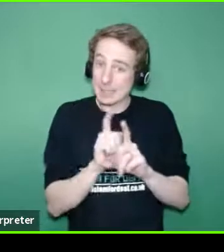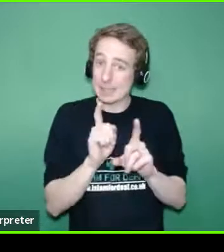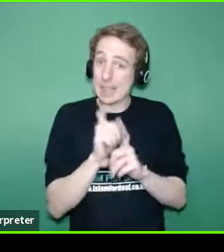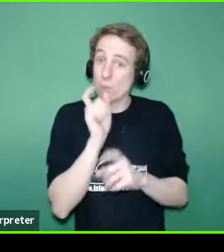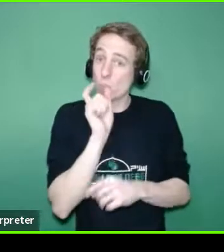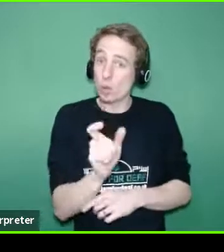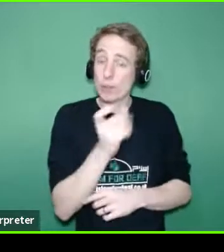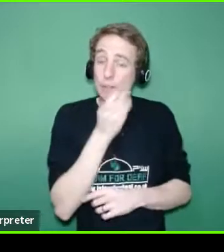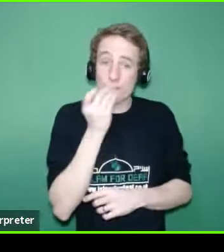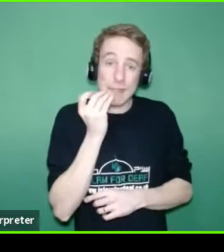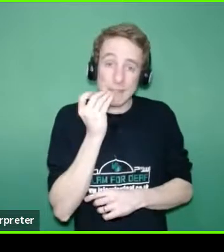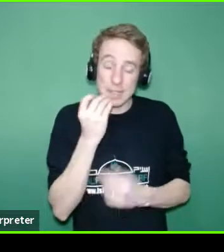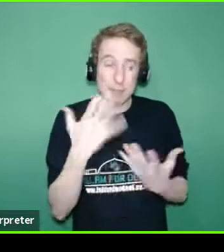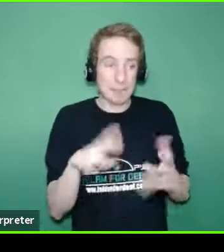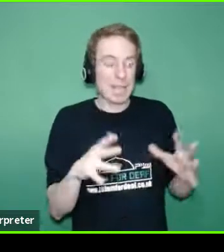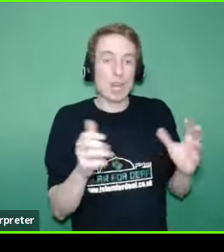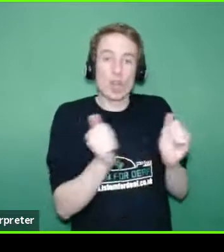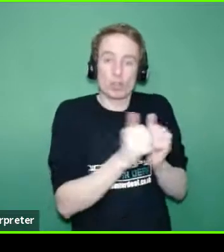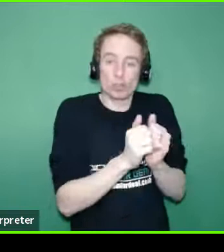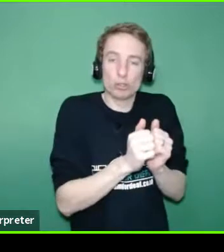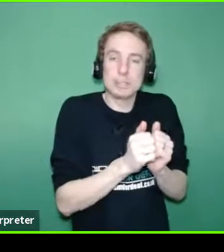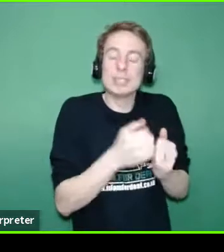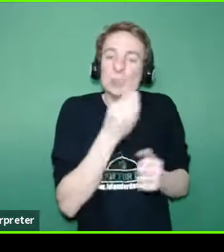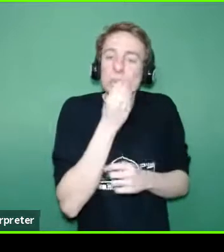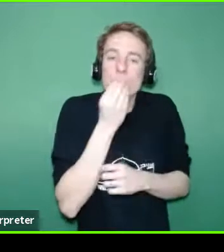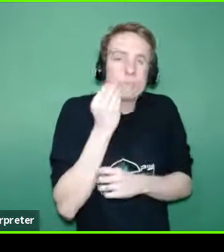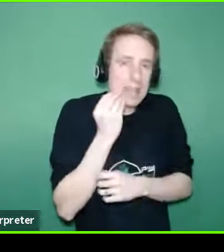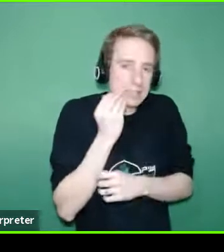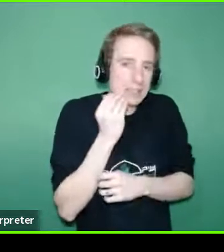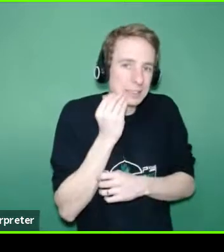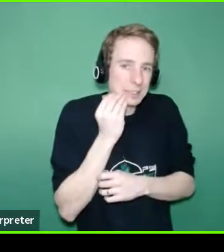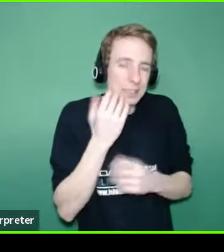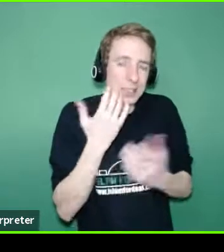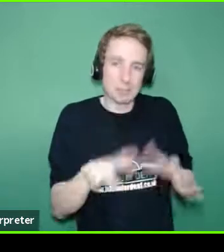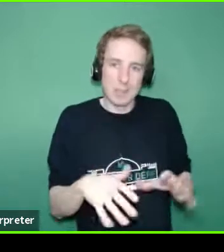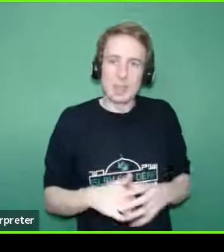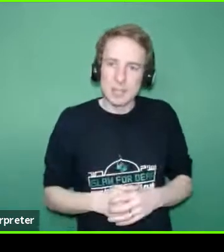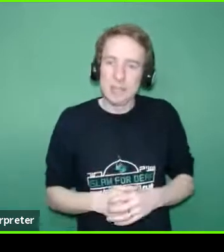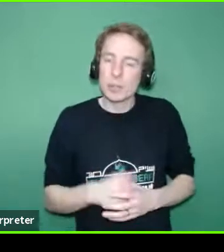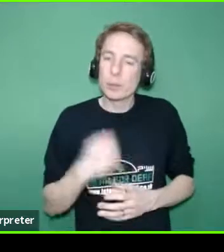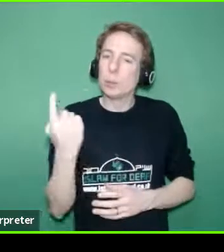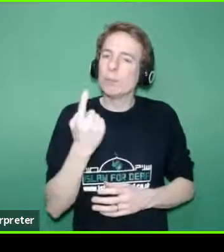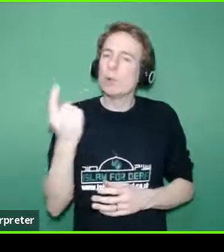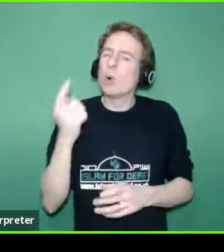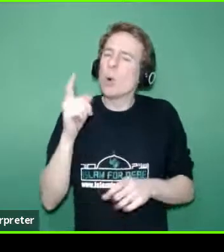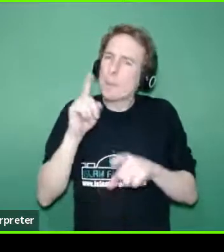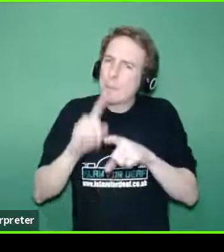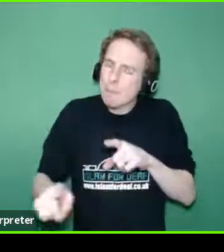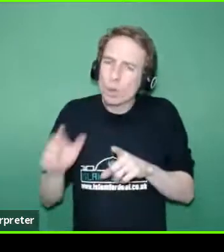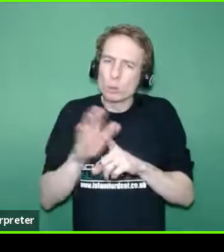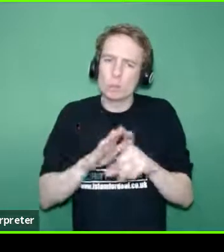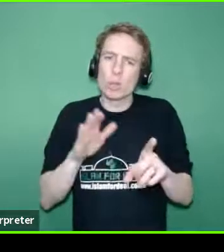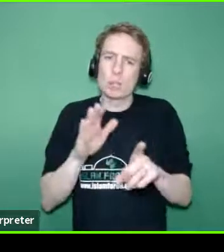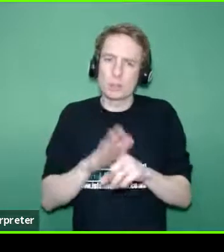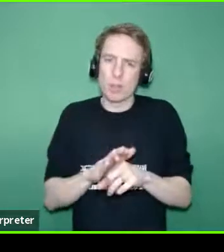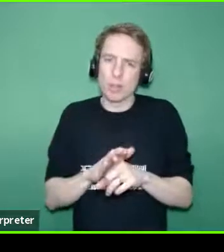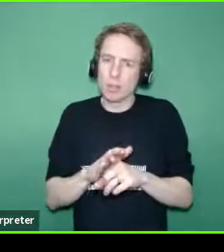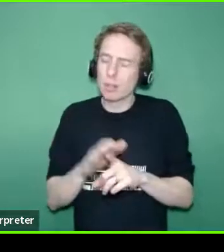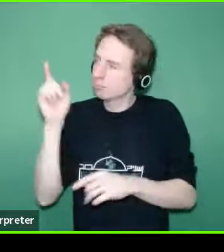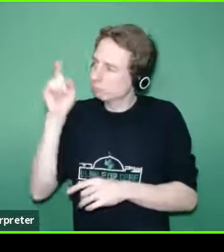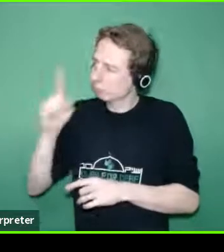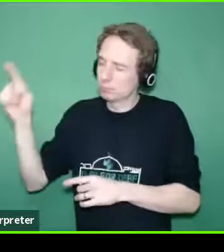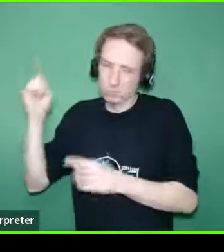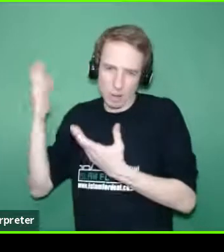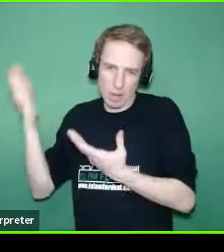to fast for Ar-Rahman, I have vowed to fast for the most merciful. شيخنا فقط أشرت إلى أن